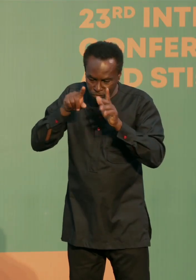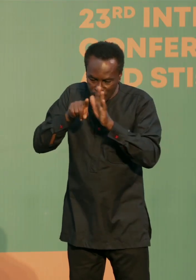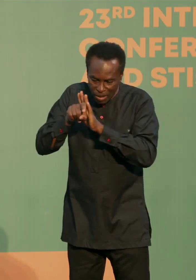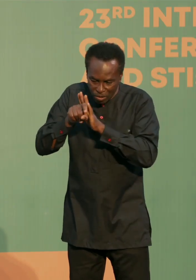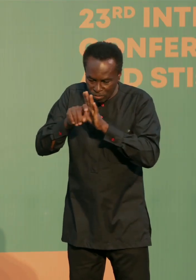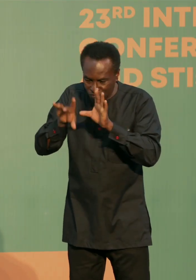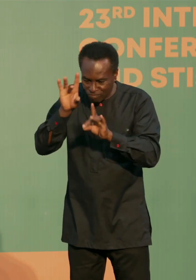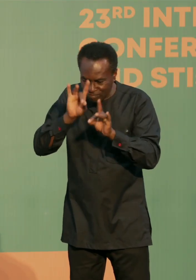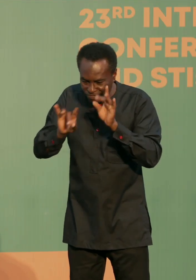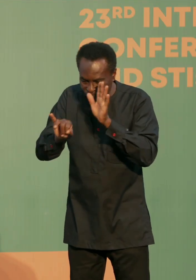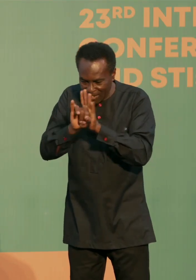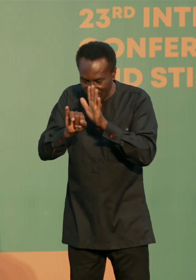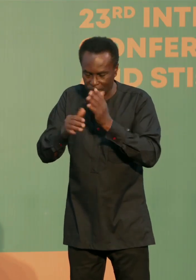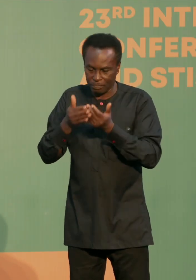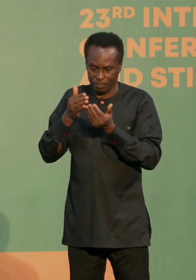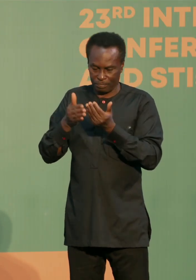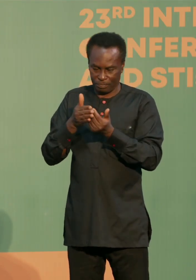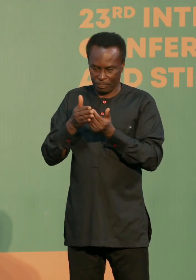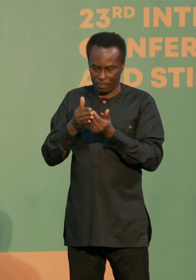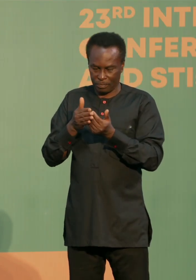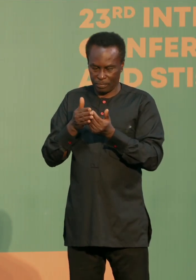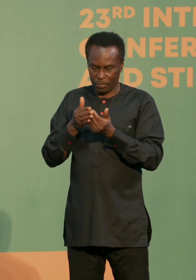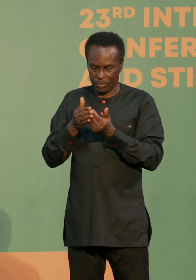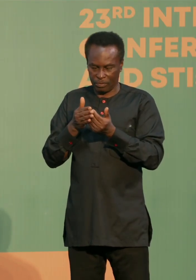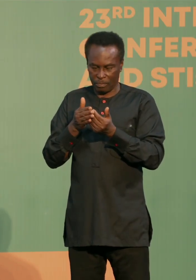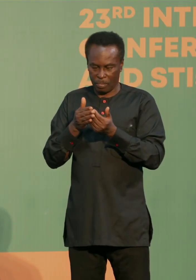de Liège.